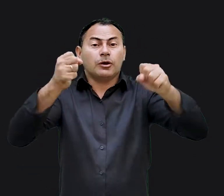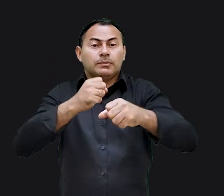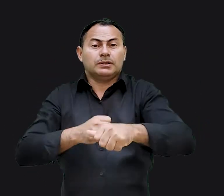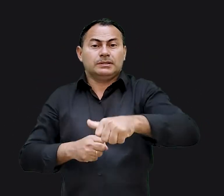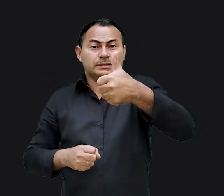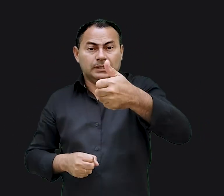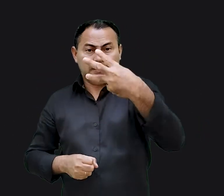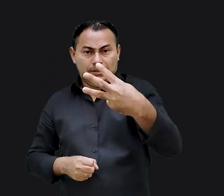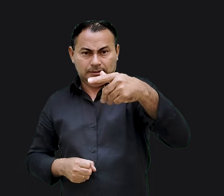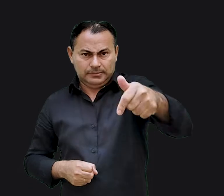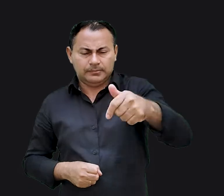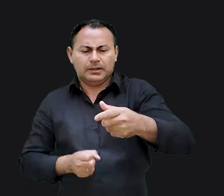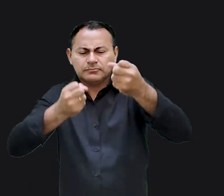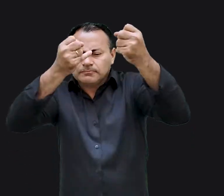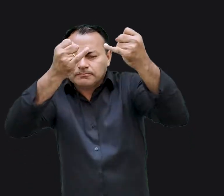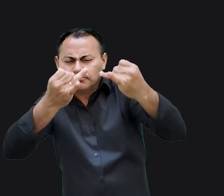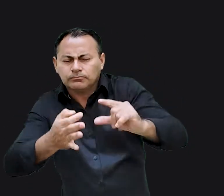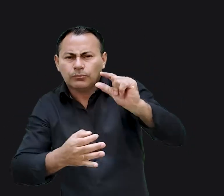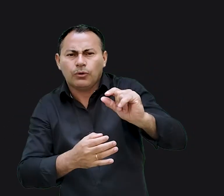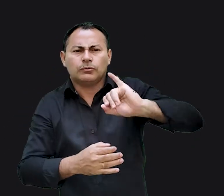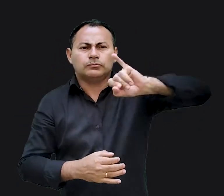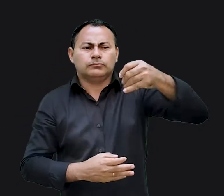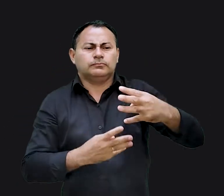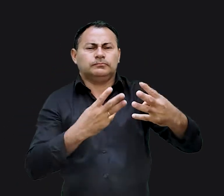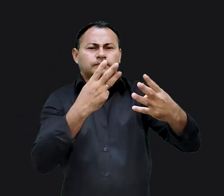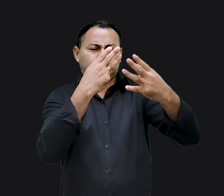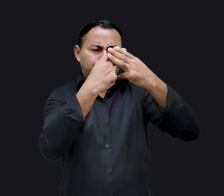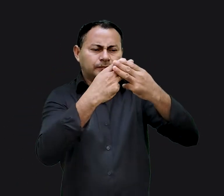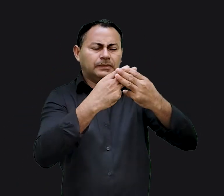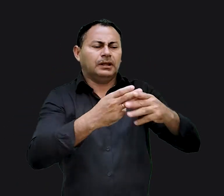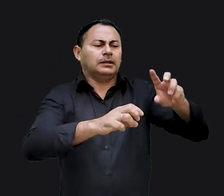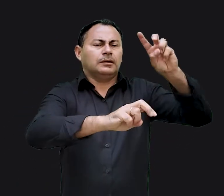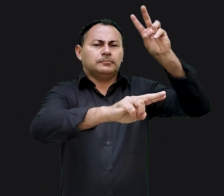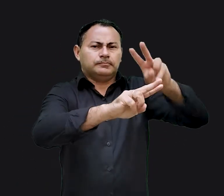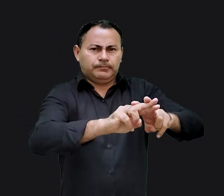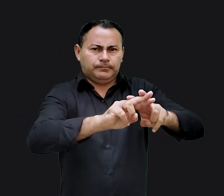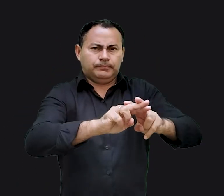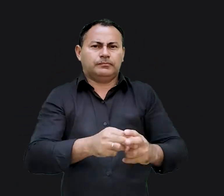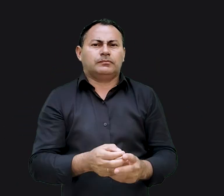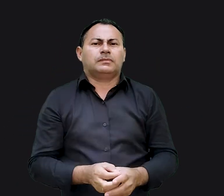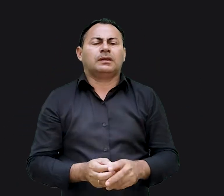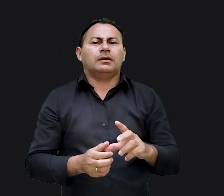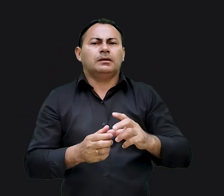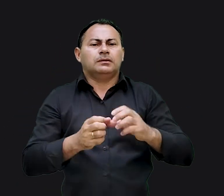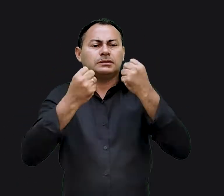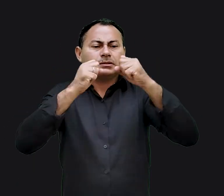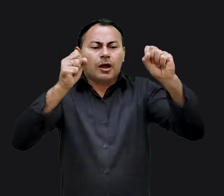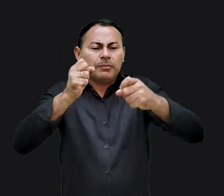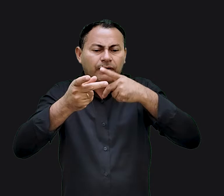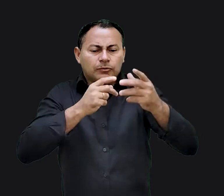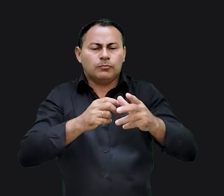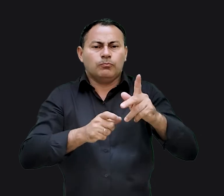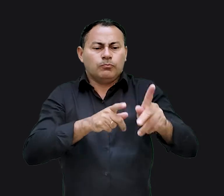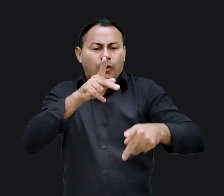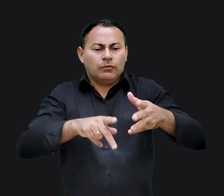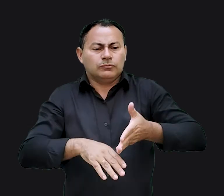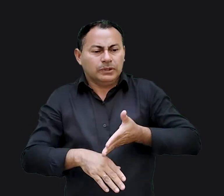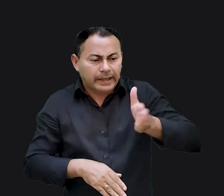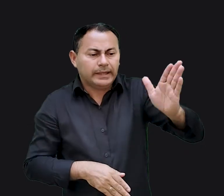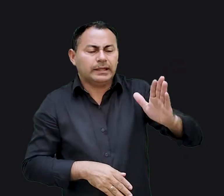Salmo 137 descreve o povo de Judá no cativeiro. Neste salmo, o salmista diz que enquanto o povo de Deus marchava